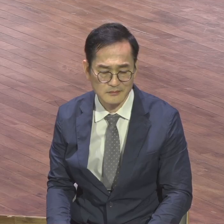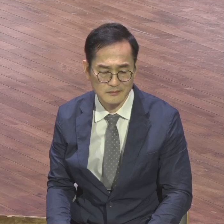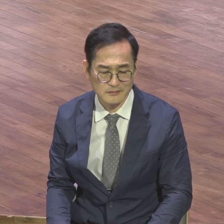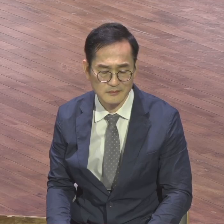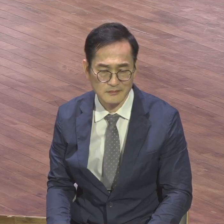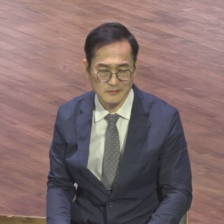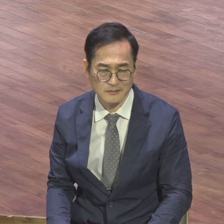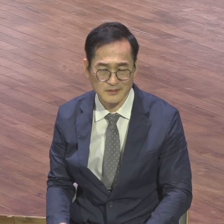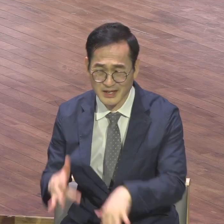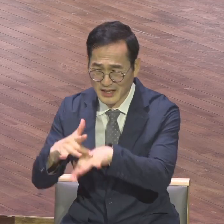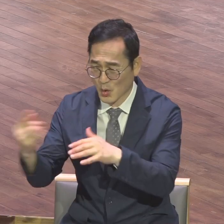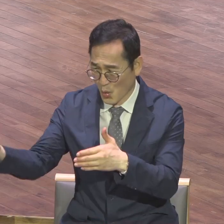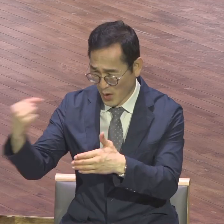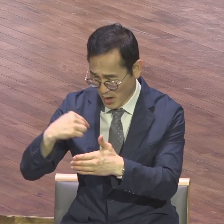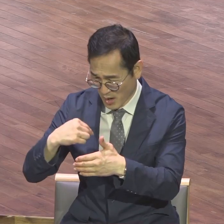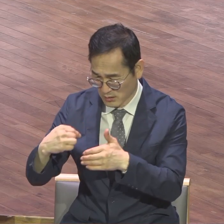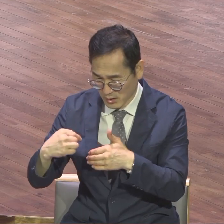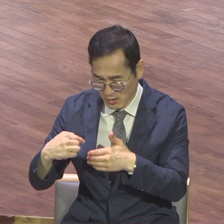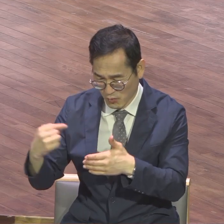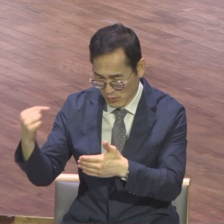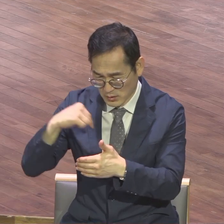짓는다고.